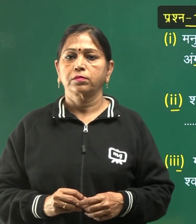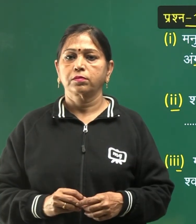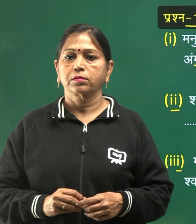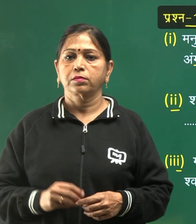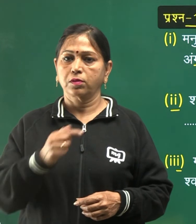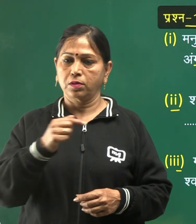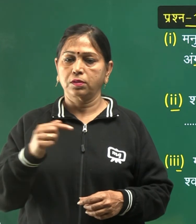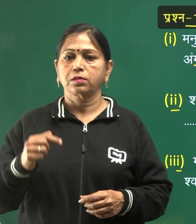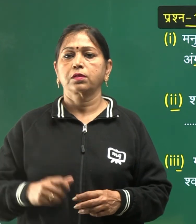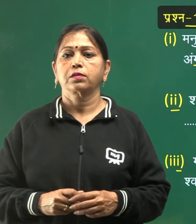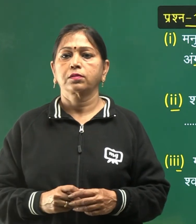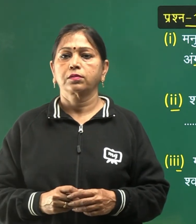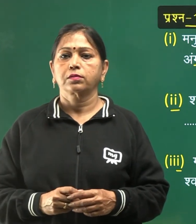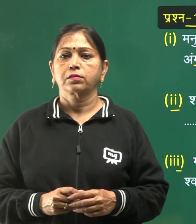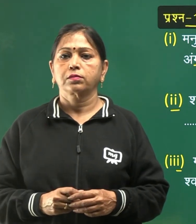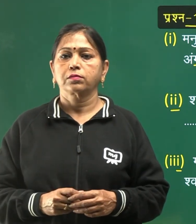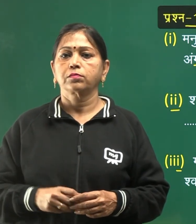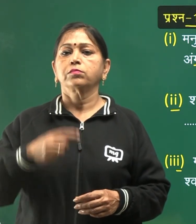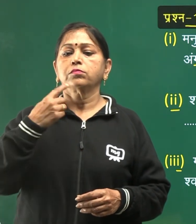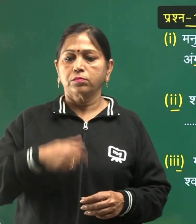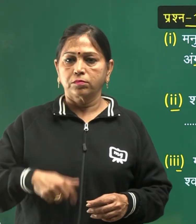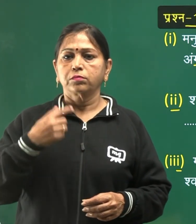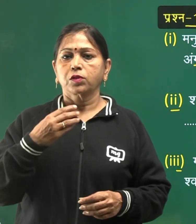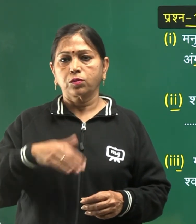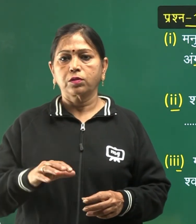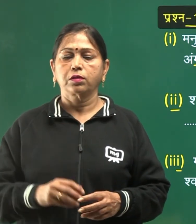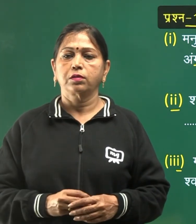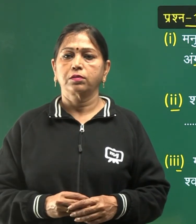रिक्त स्थान श्वसन होता है।